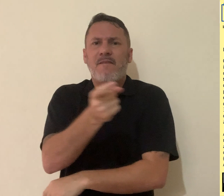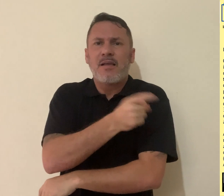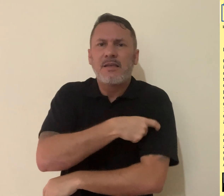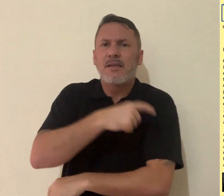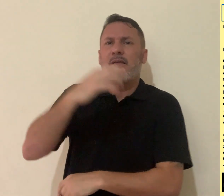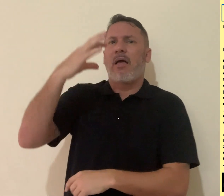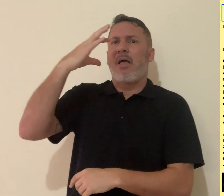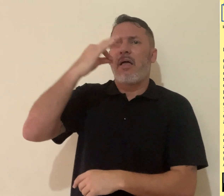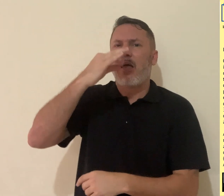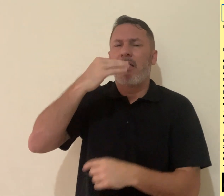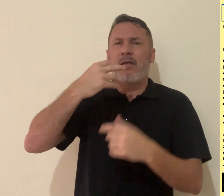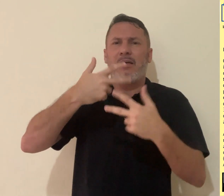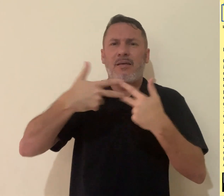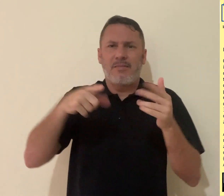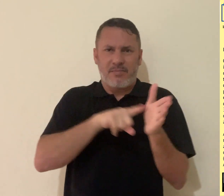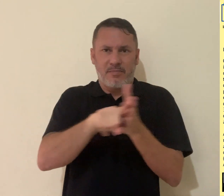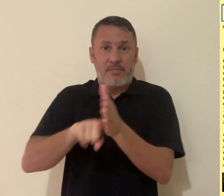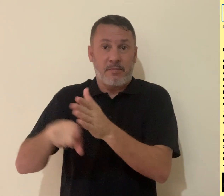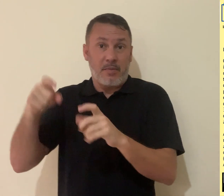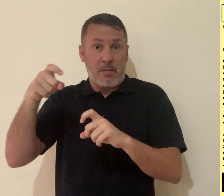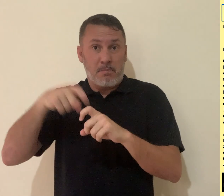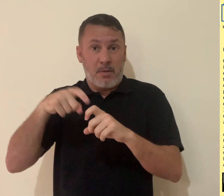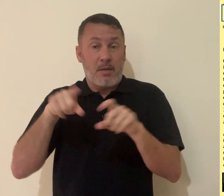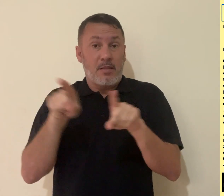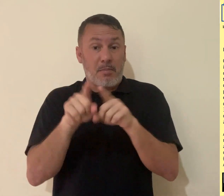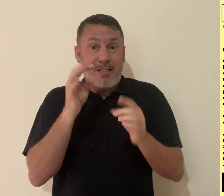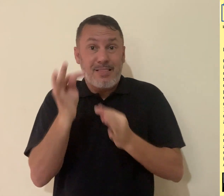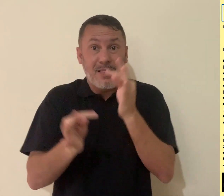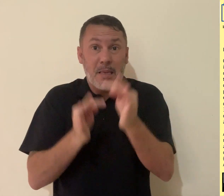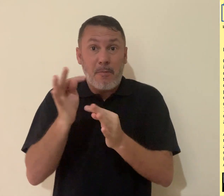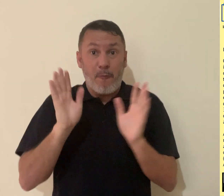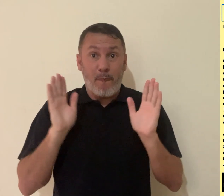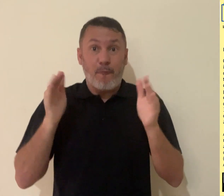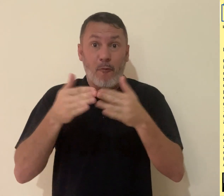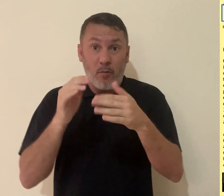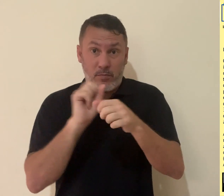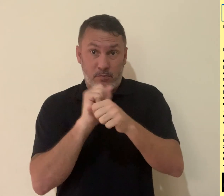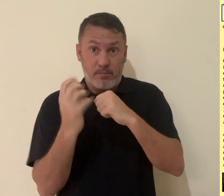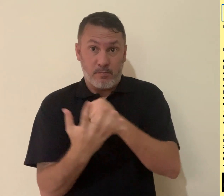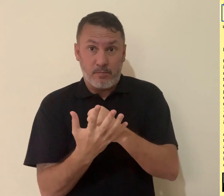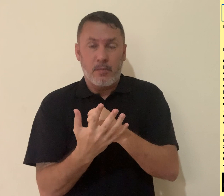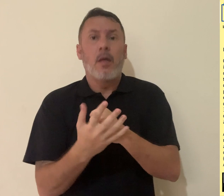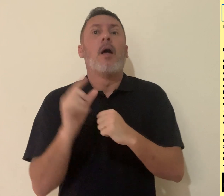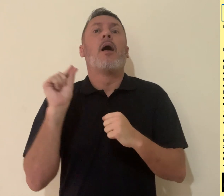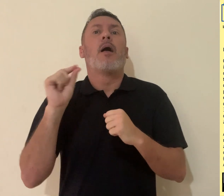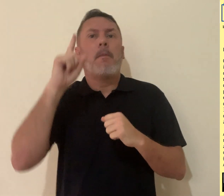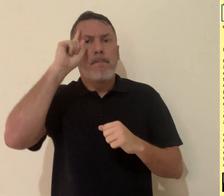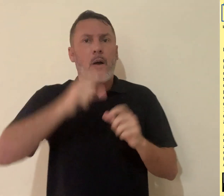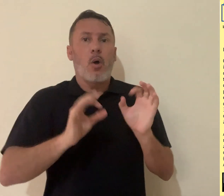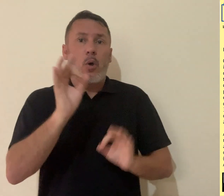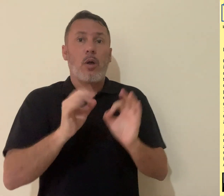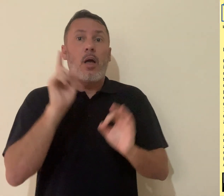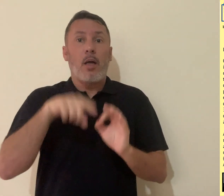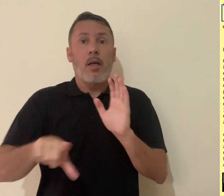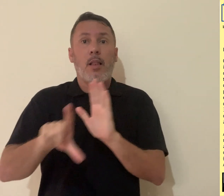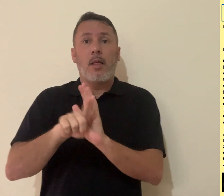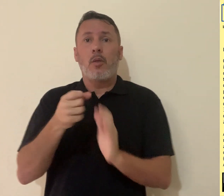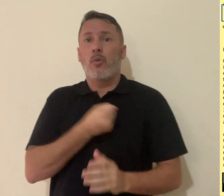e outras medidas profiláticas ou tratamentos médicos específicos foram reguladas pela lei nº